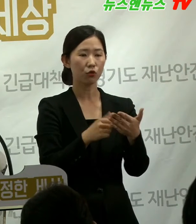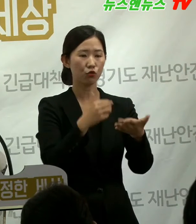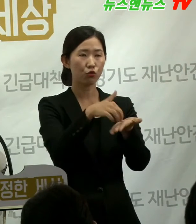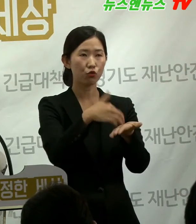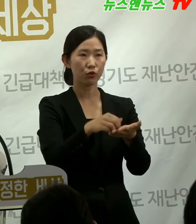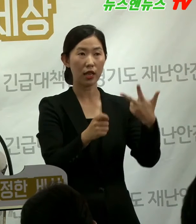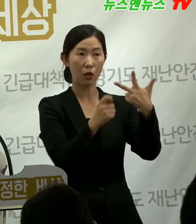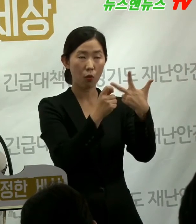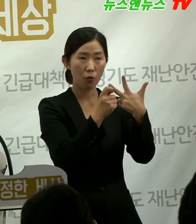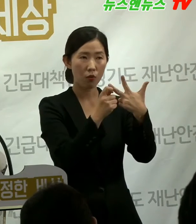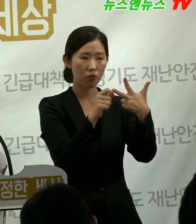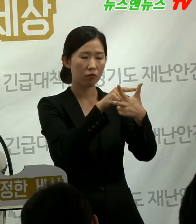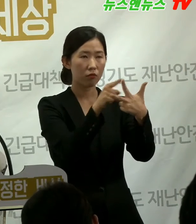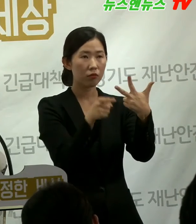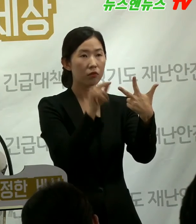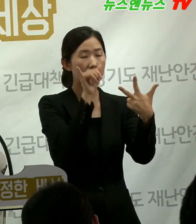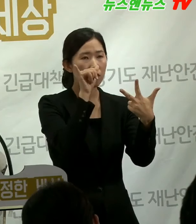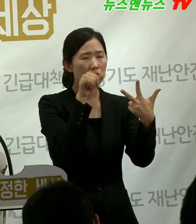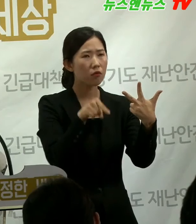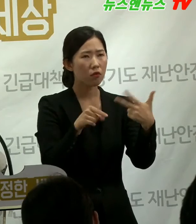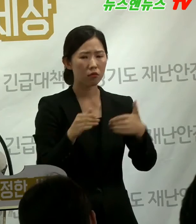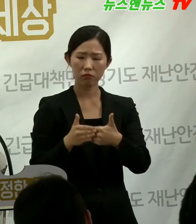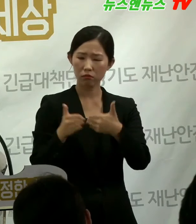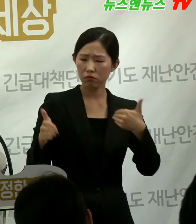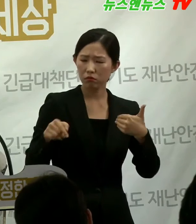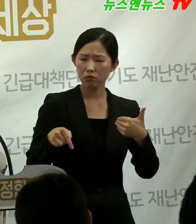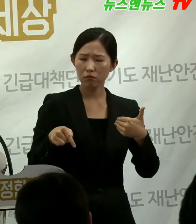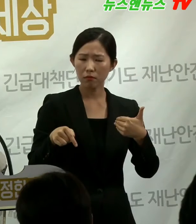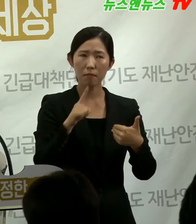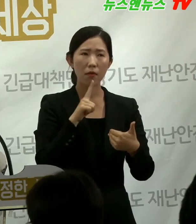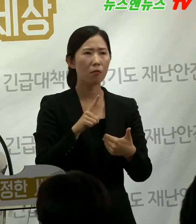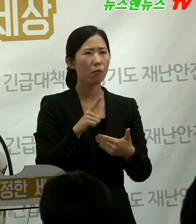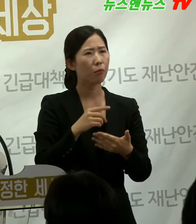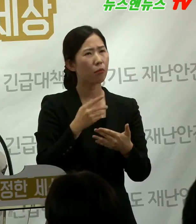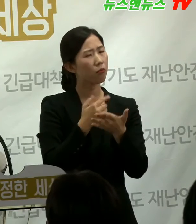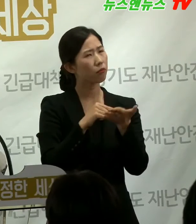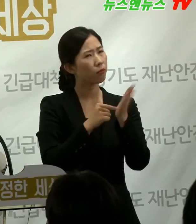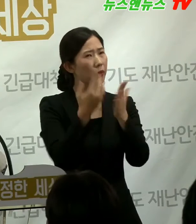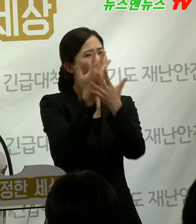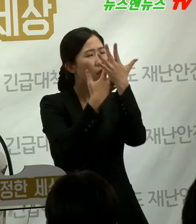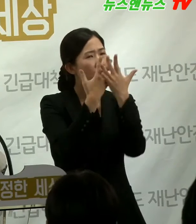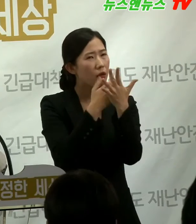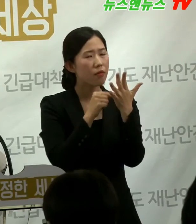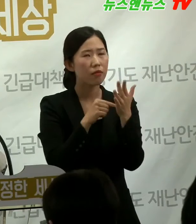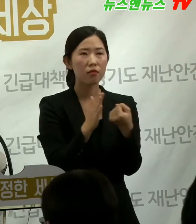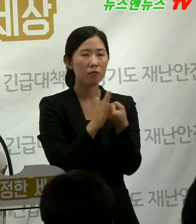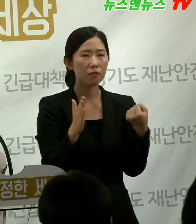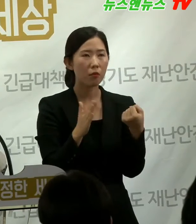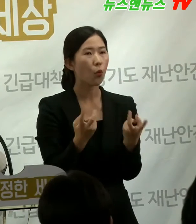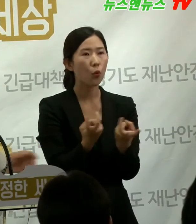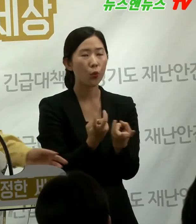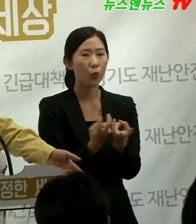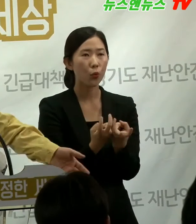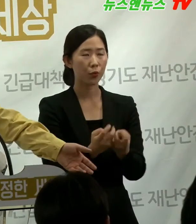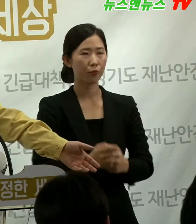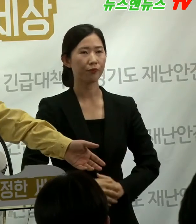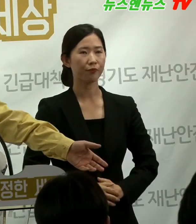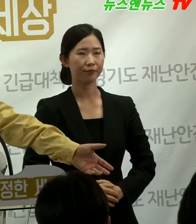애매한 표현이 들어가 있는데 조사 과정에서 어떻게 구분을 할 것인지도 혹시 좀 대략적으로라도 설명 부탁드립니다.